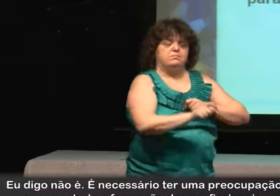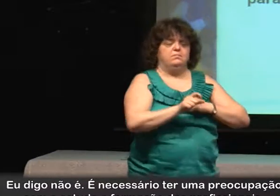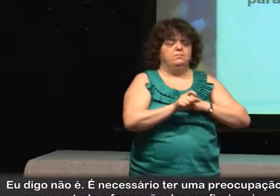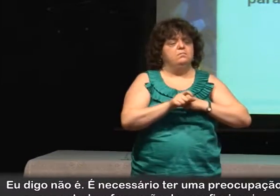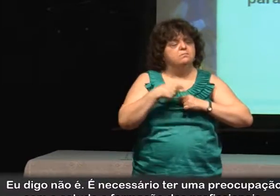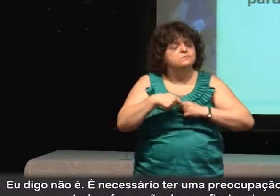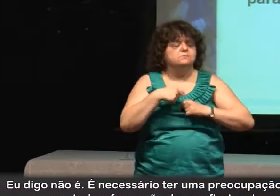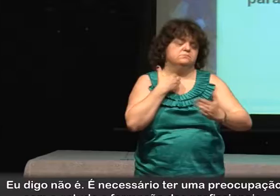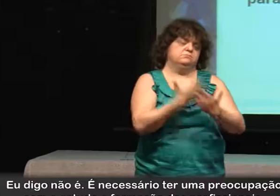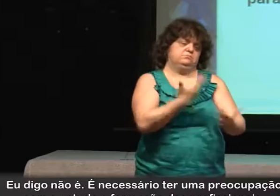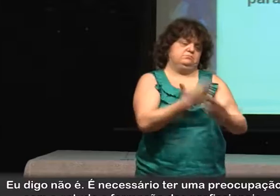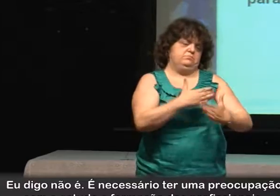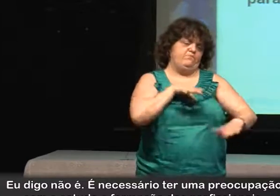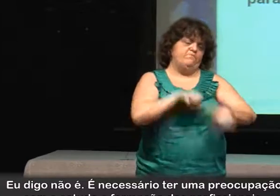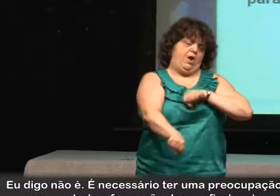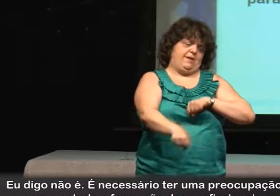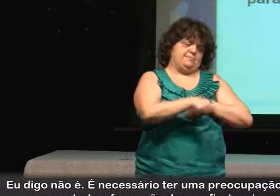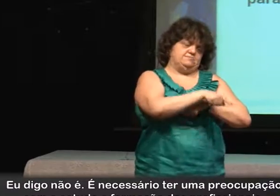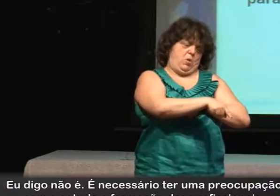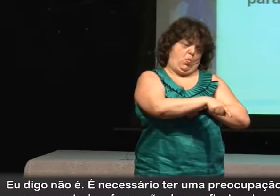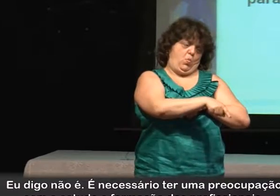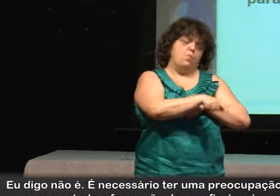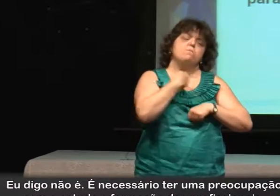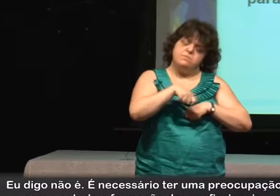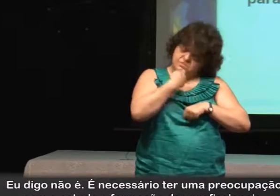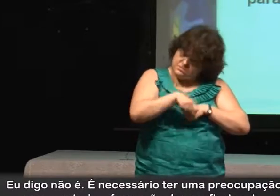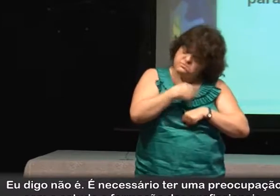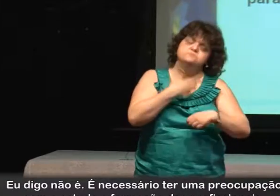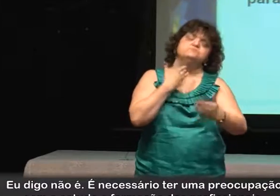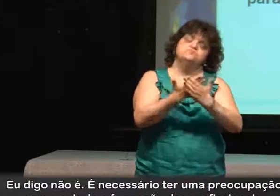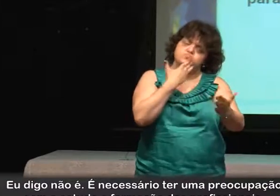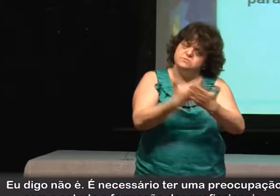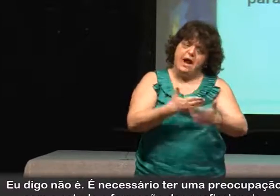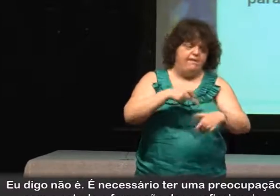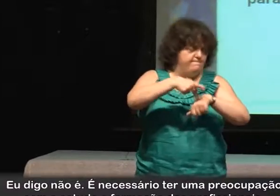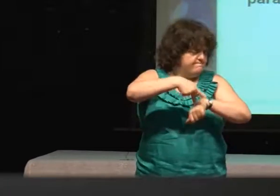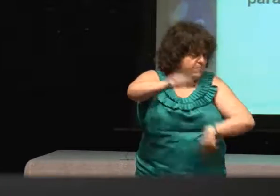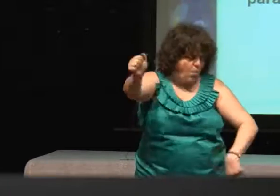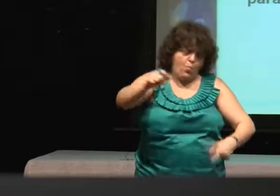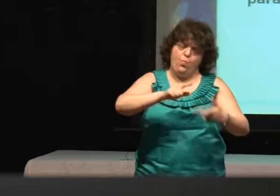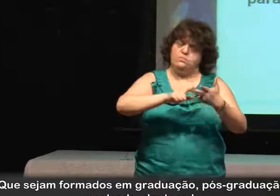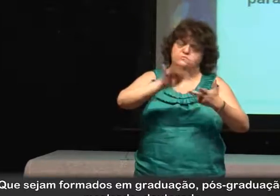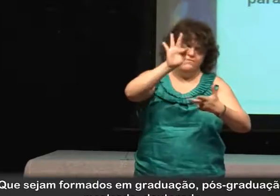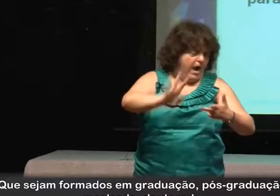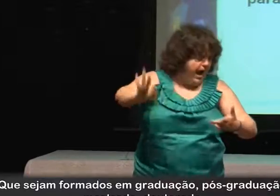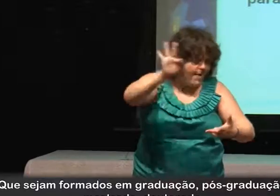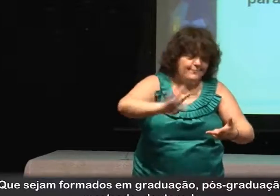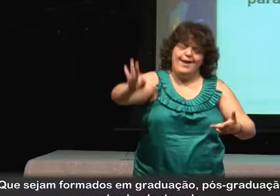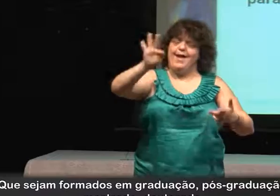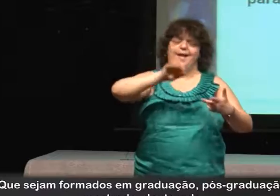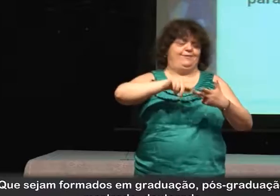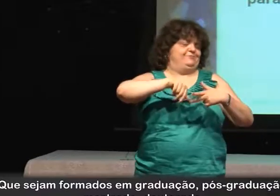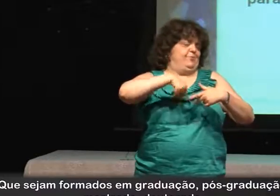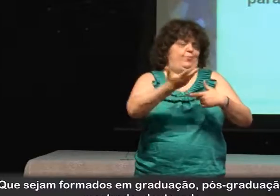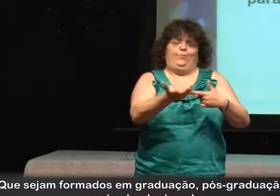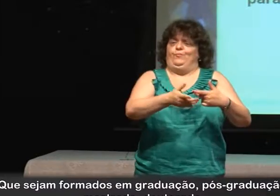uma preocupação com o estudo e a formação dos profissionais. Que sejam formados em